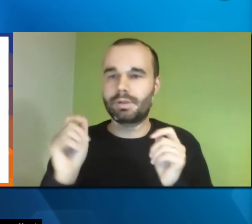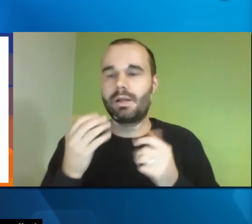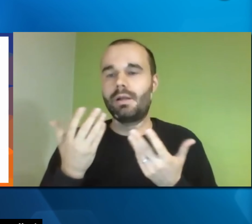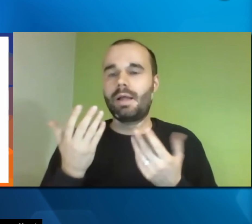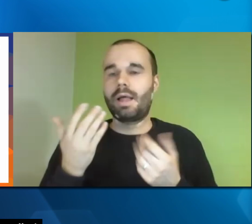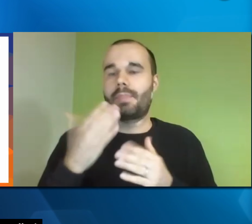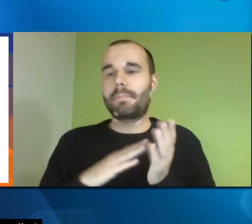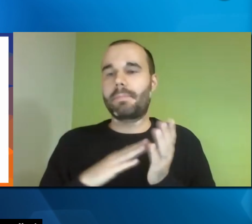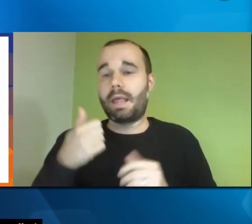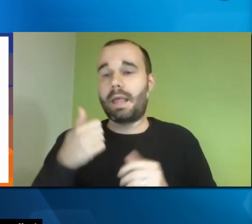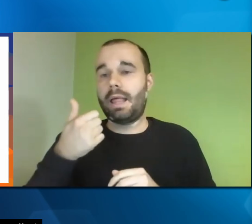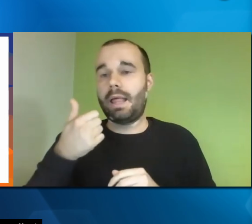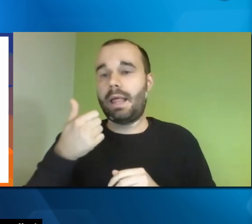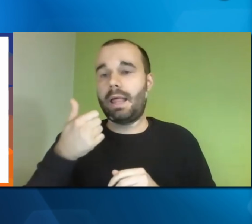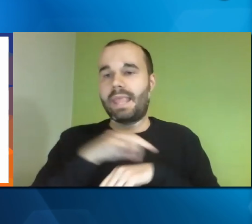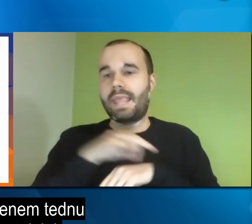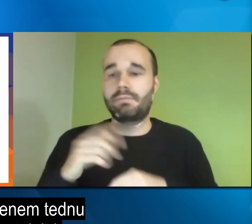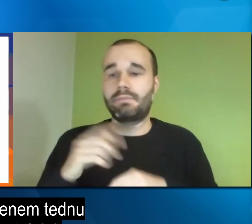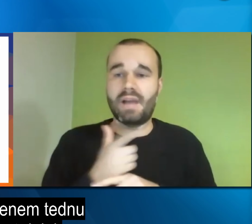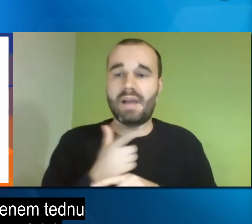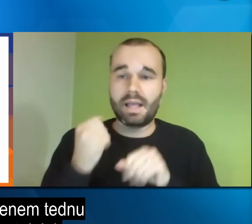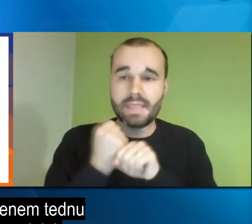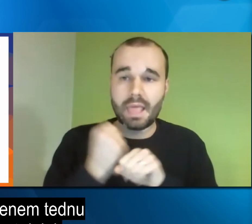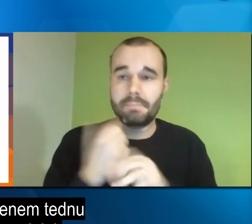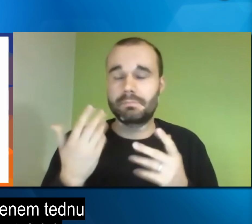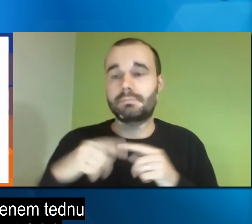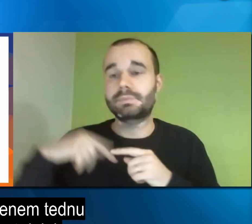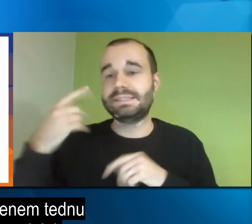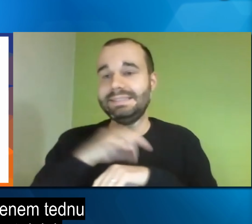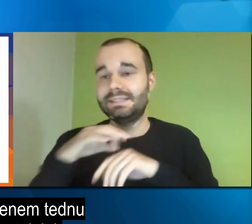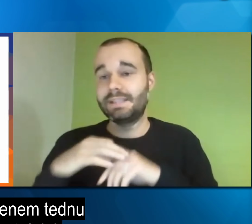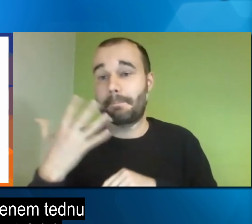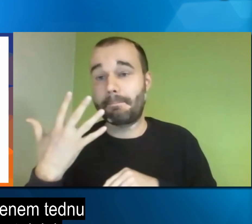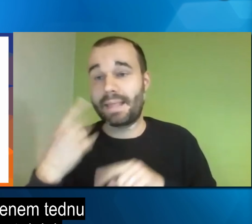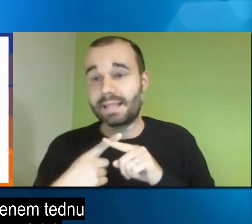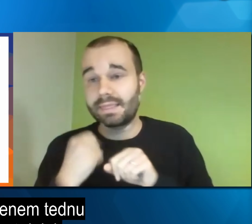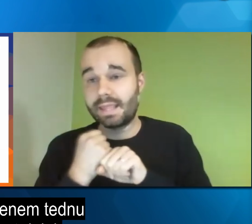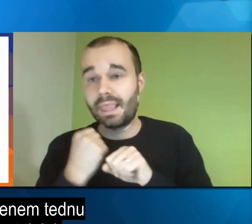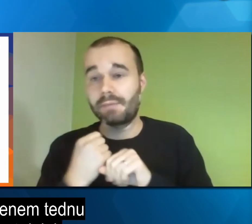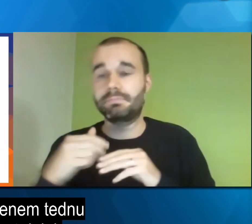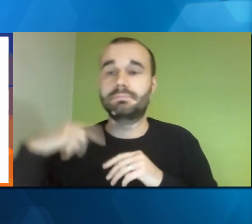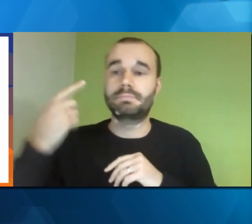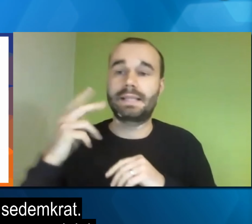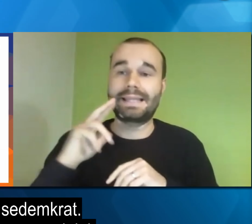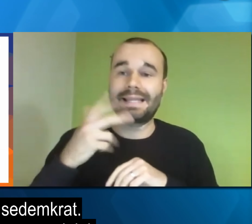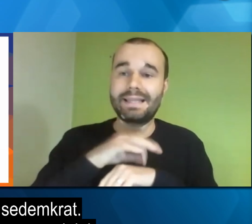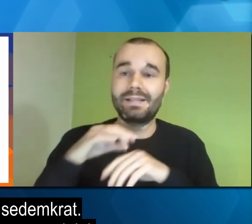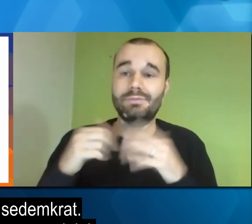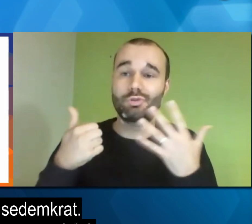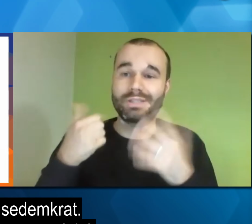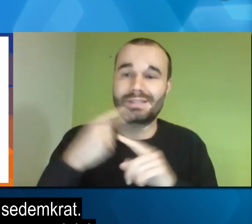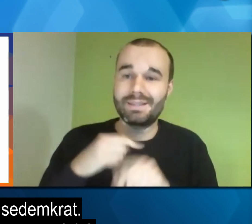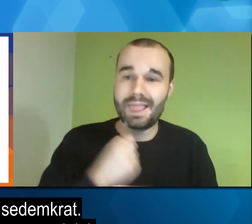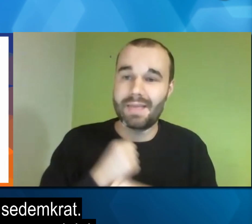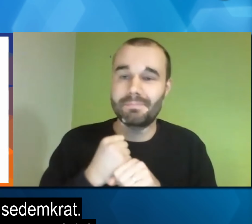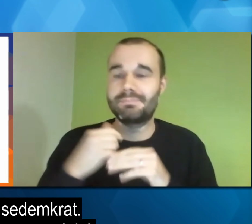pride nočni. Torej, na primer, včasih sem v enem tednu samo 2-krat delal,